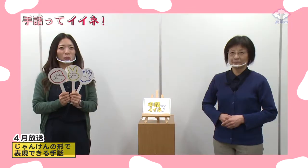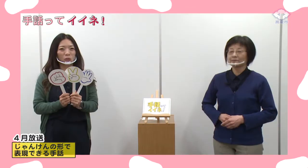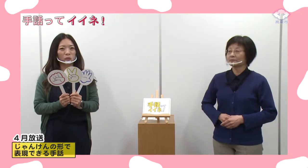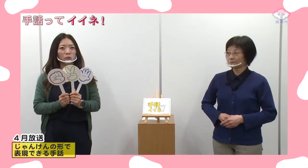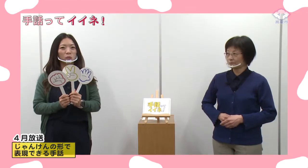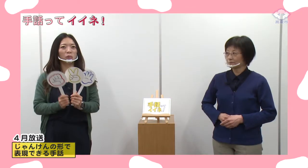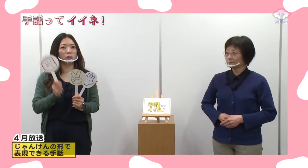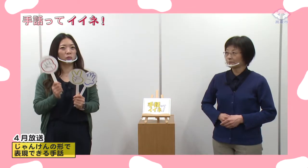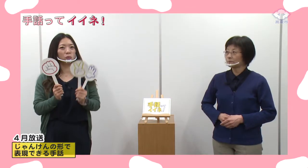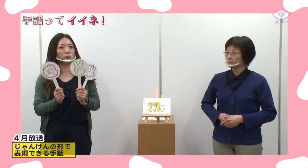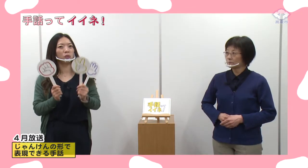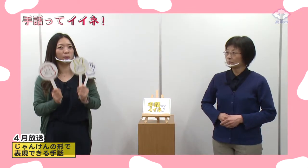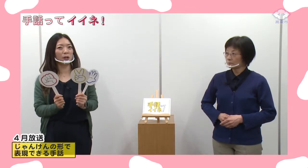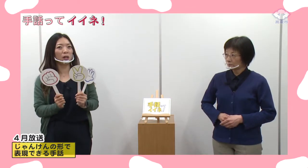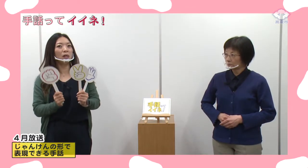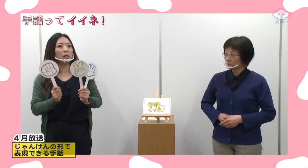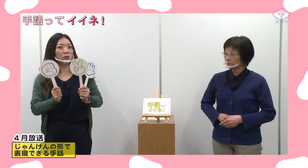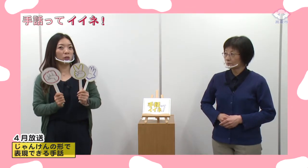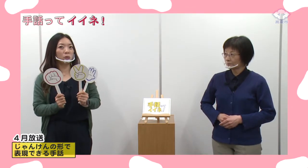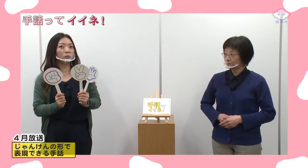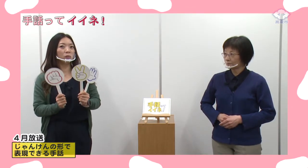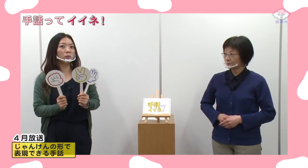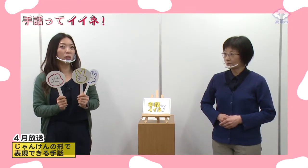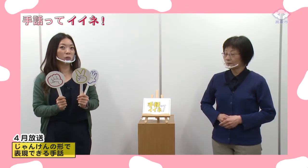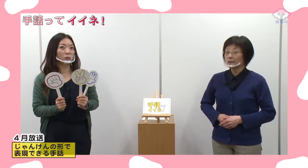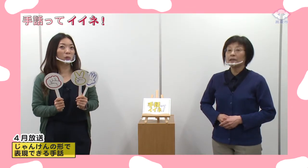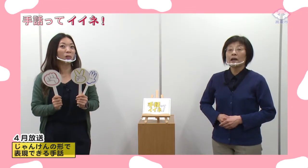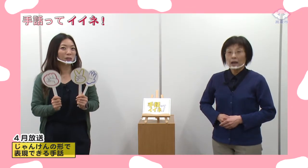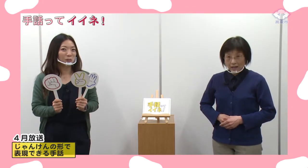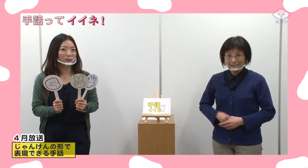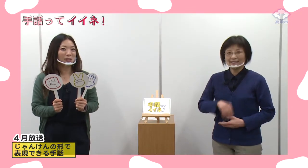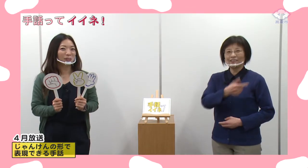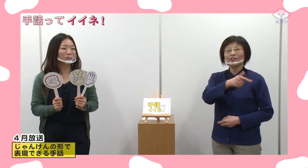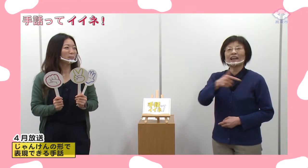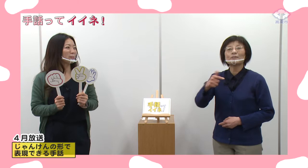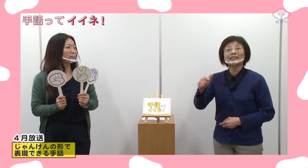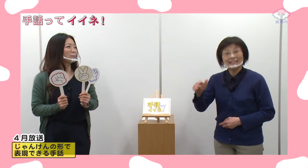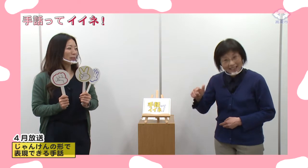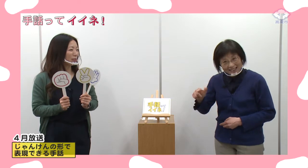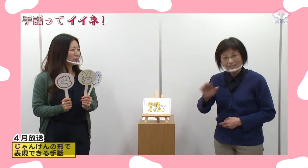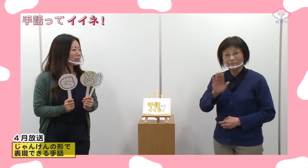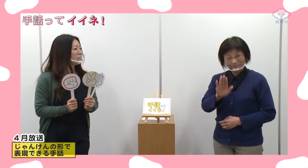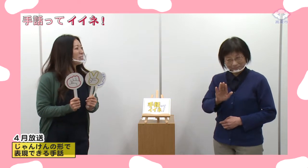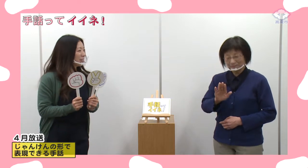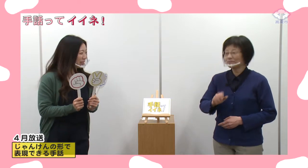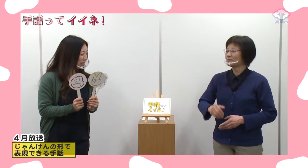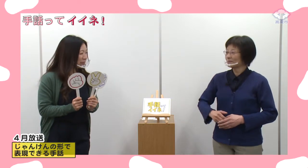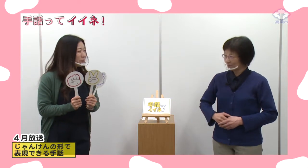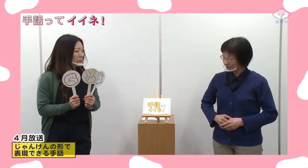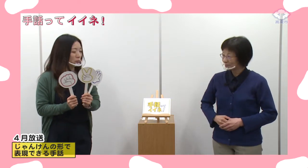はい、というわけでグーチョキパー、いろんな手話があることが分かりました、は い、いろいろありますね。 面白いですね。